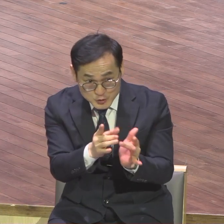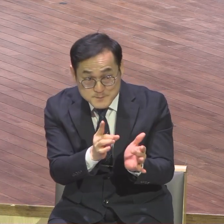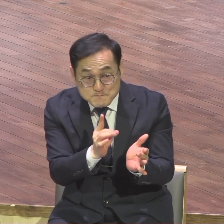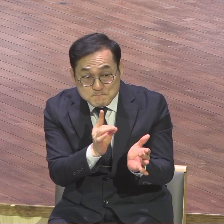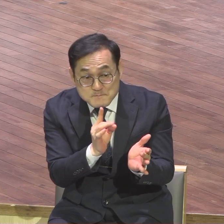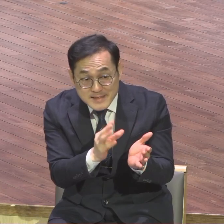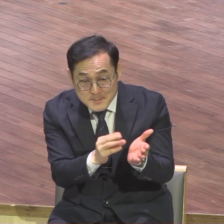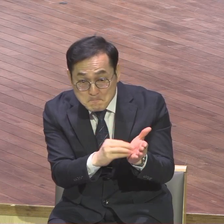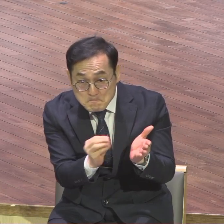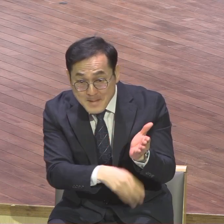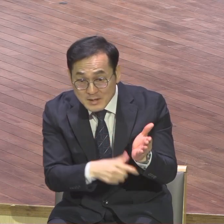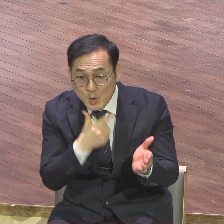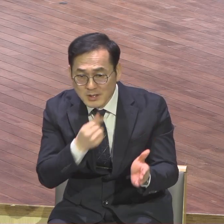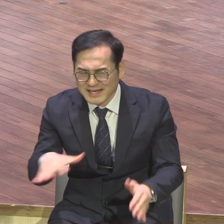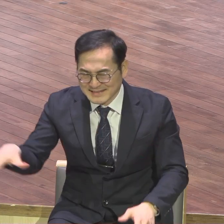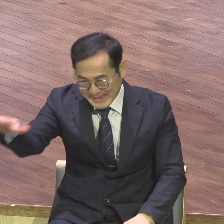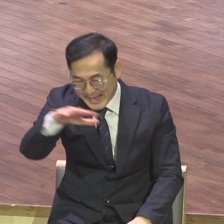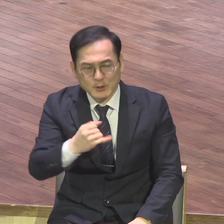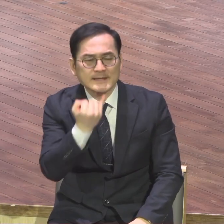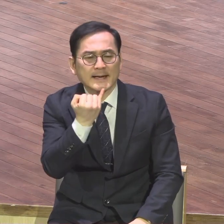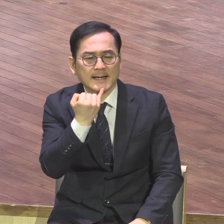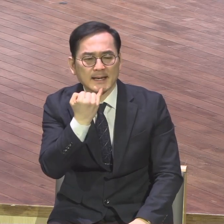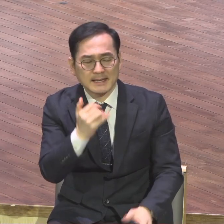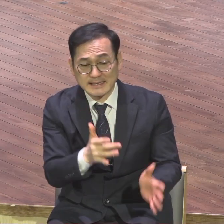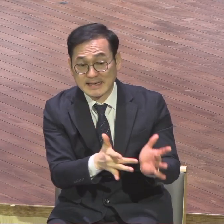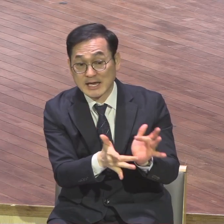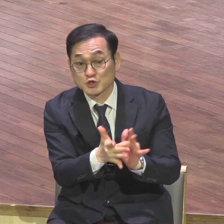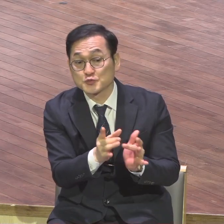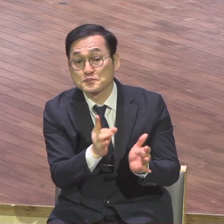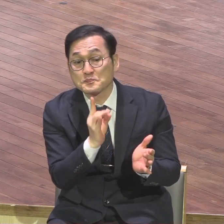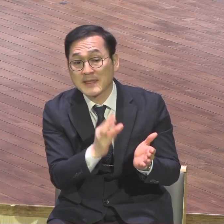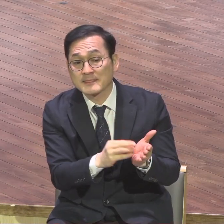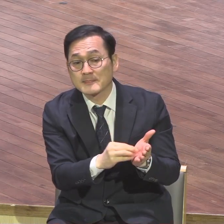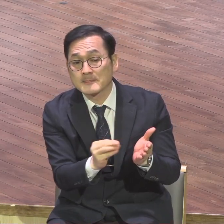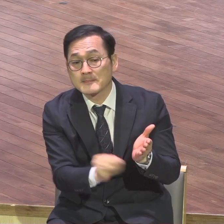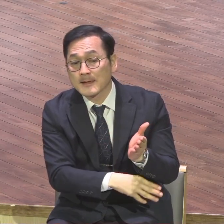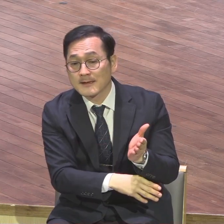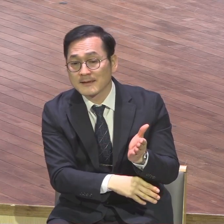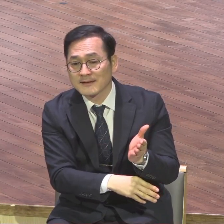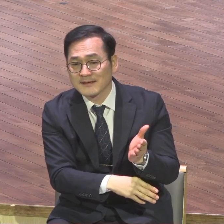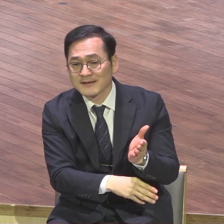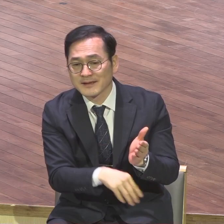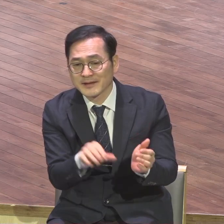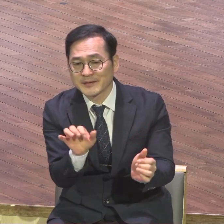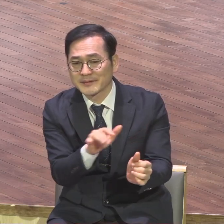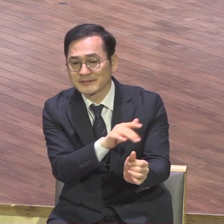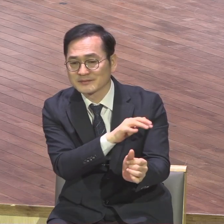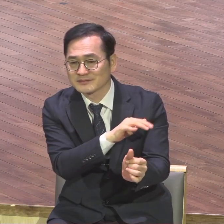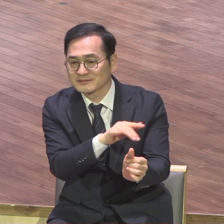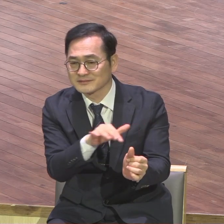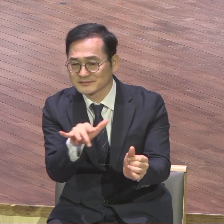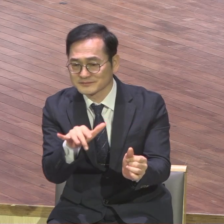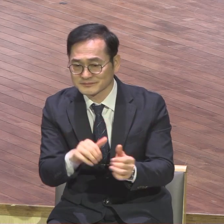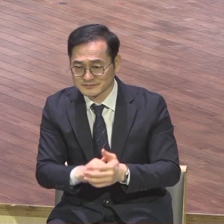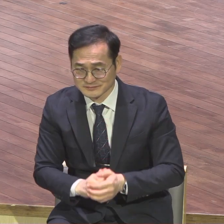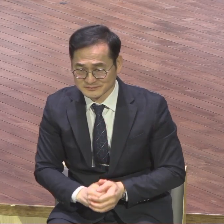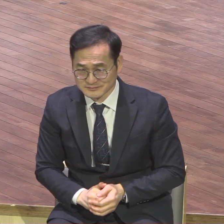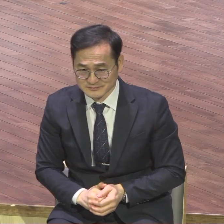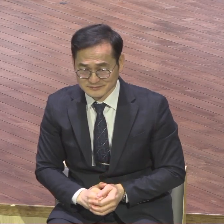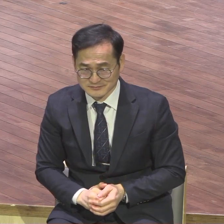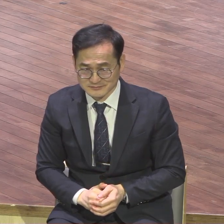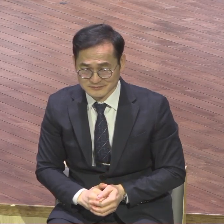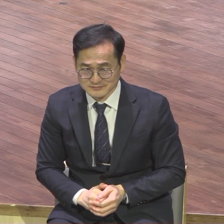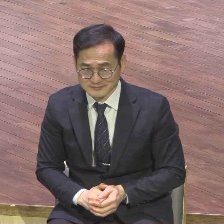만들어요. 다른 거 다 허락합니다. 예수 그리스도만 놓치게 만드니까 예수 그리스도가